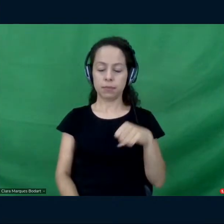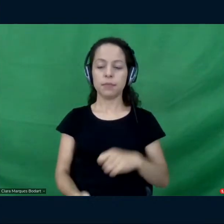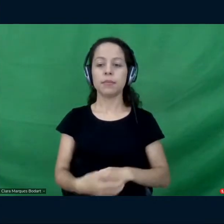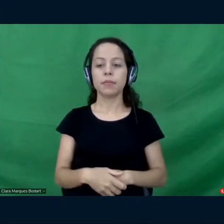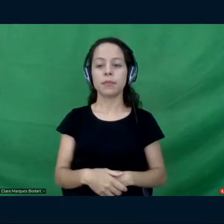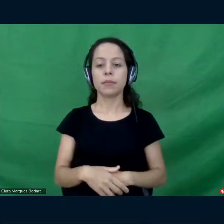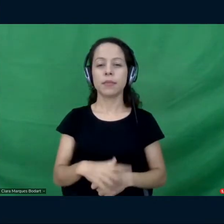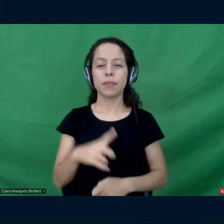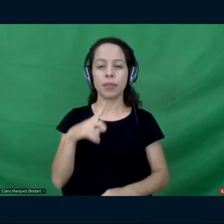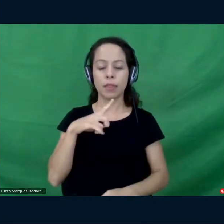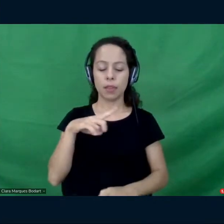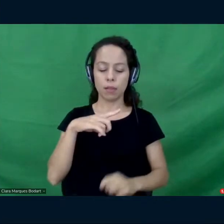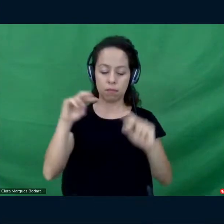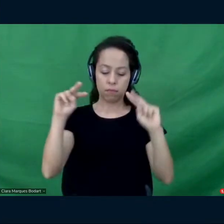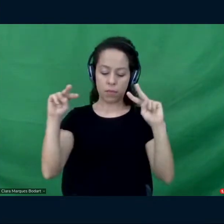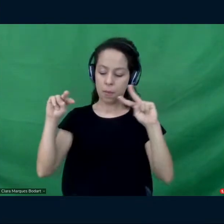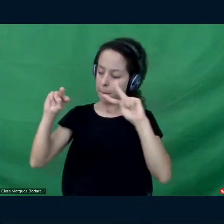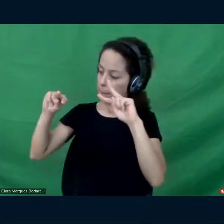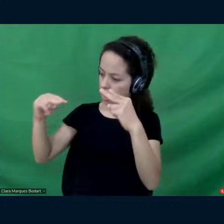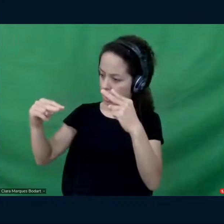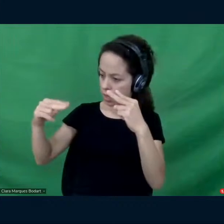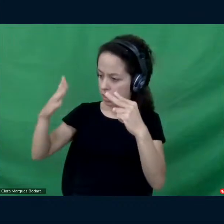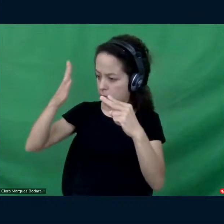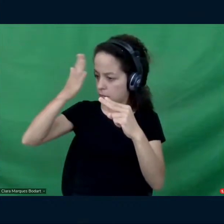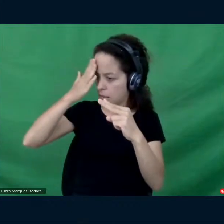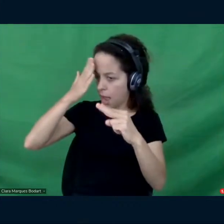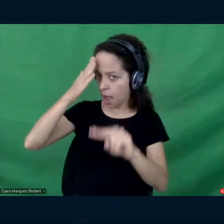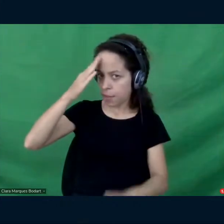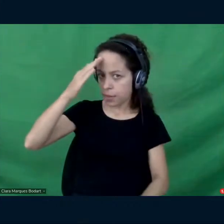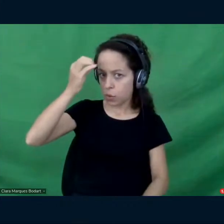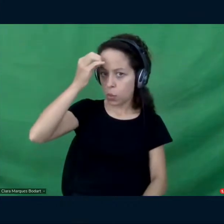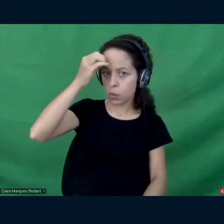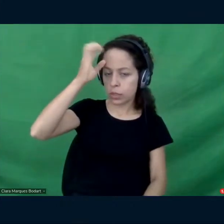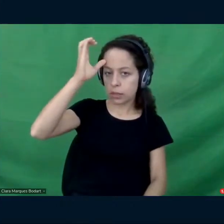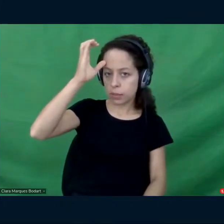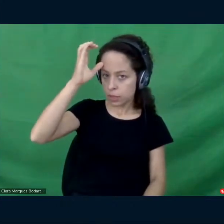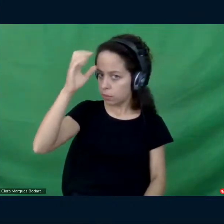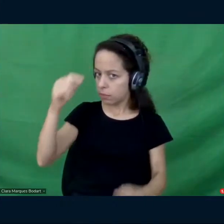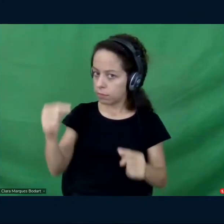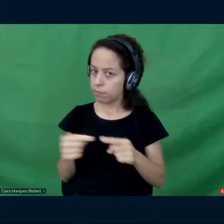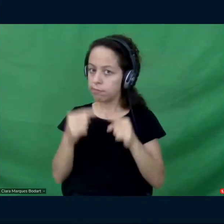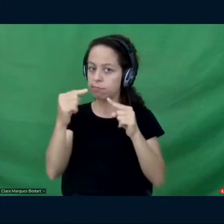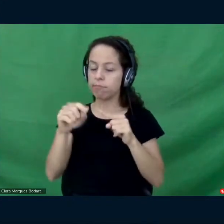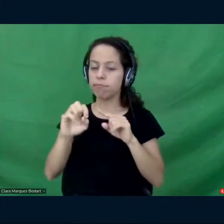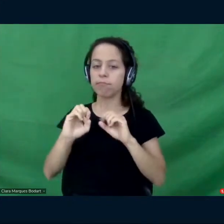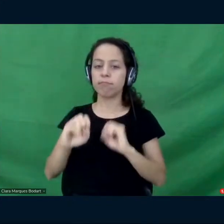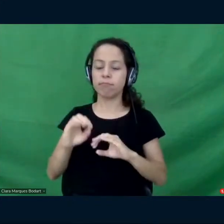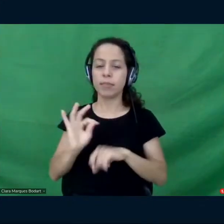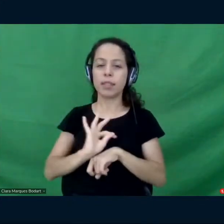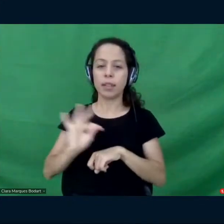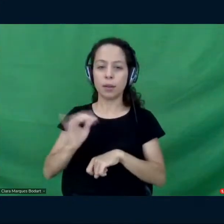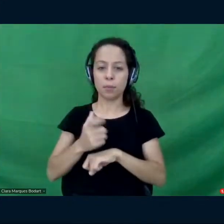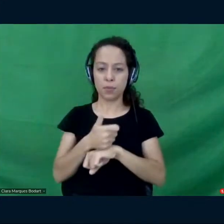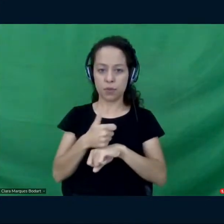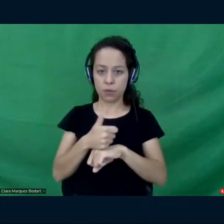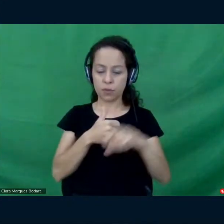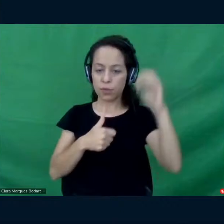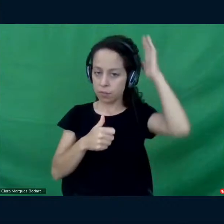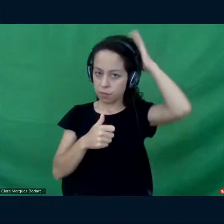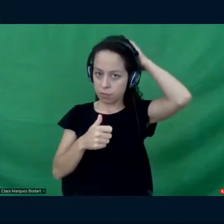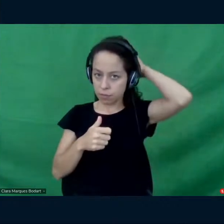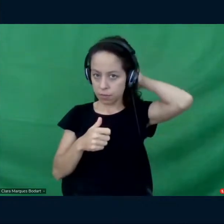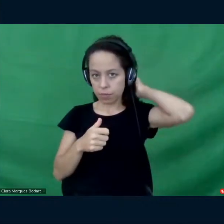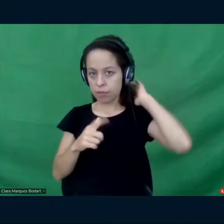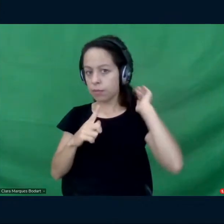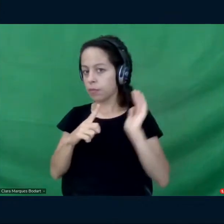tá? Para educação técnica e profissional, né? E são elementos que desse projeto de lei.